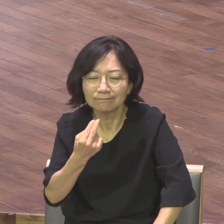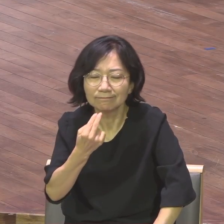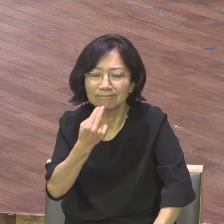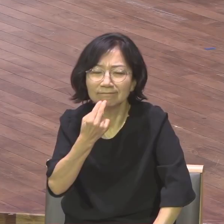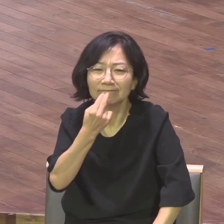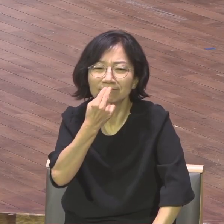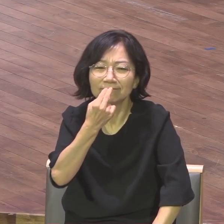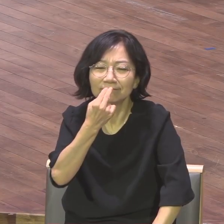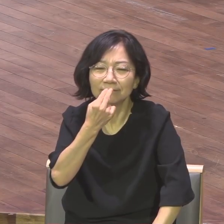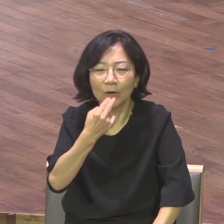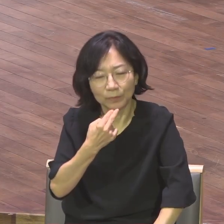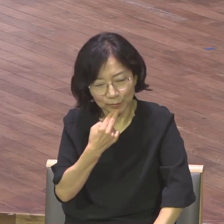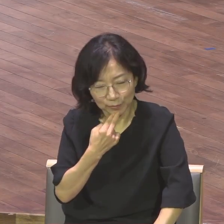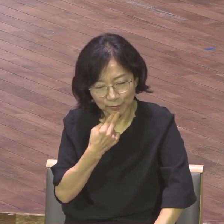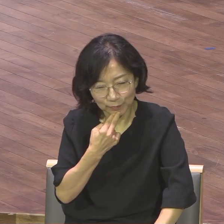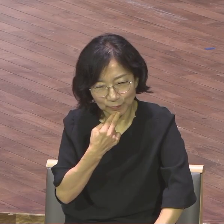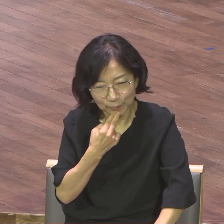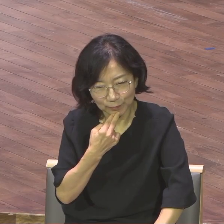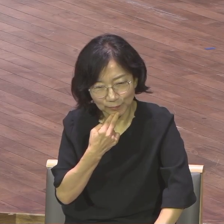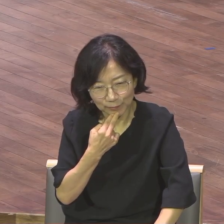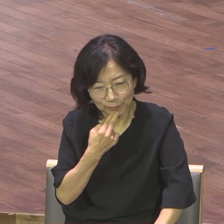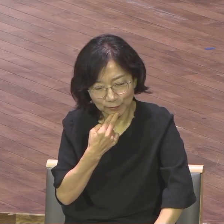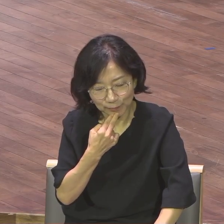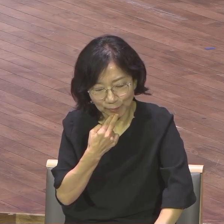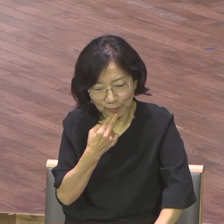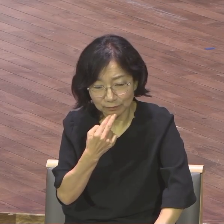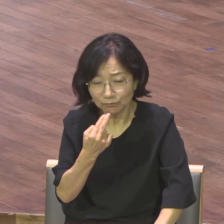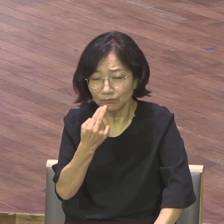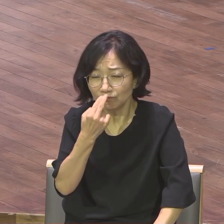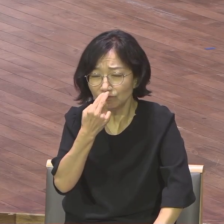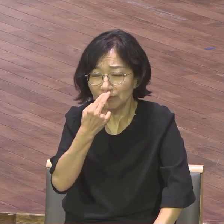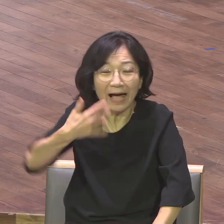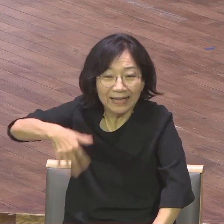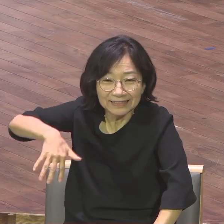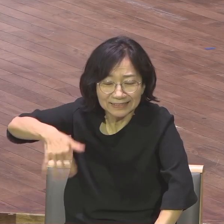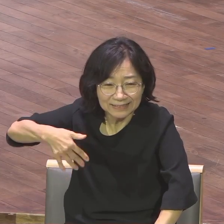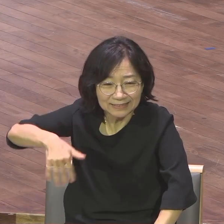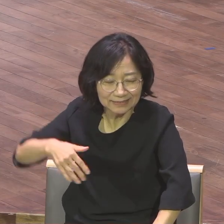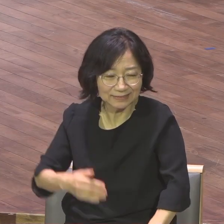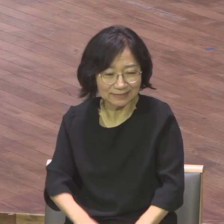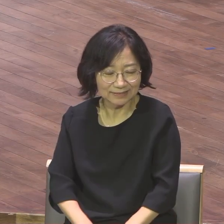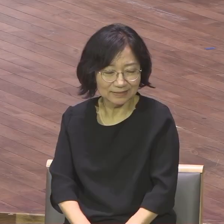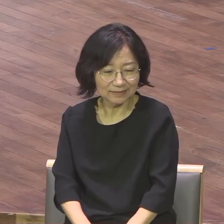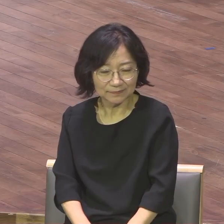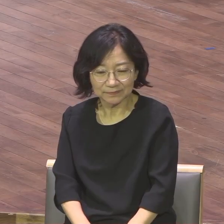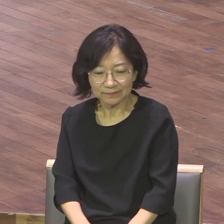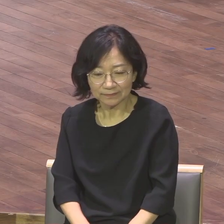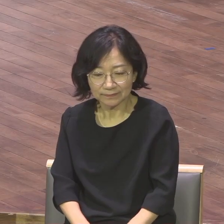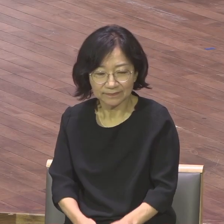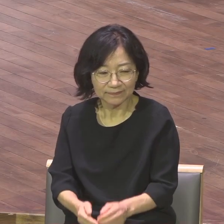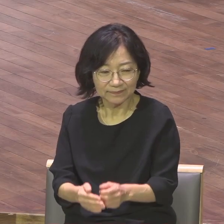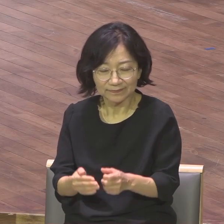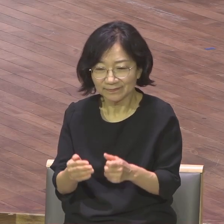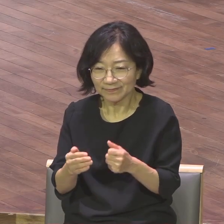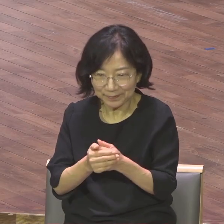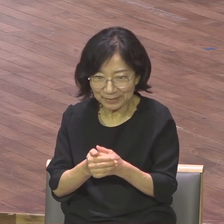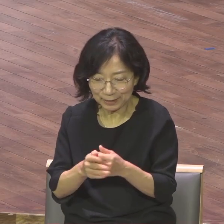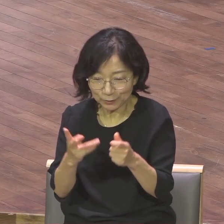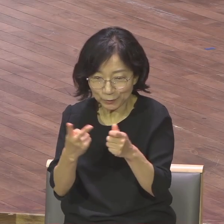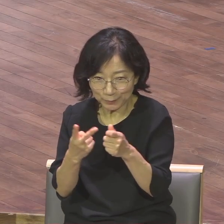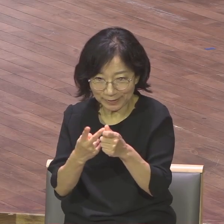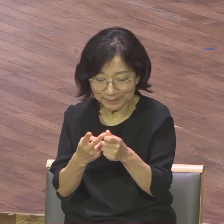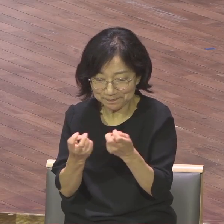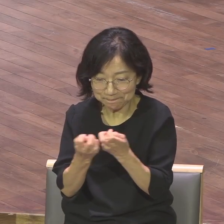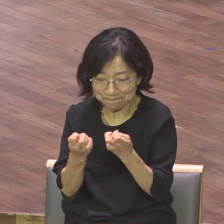속에 생기가 없더라 그랬어요. 생기. 그래서 이제 둘째 처방전이